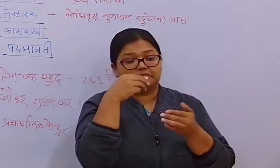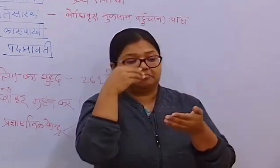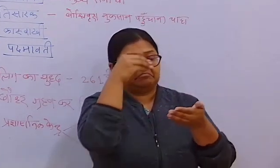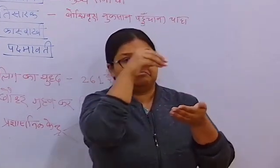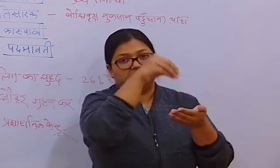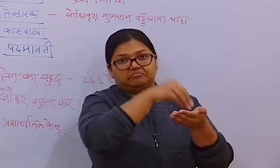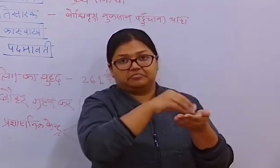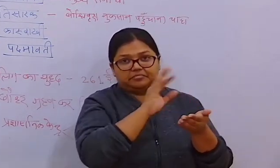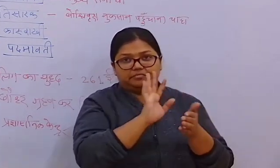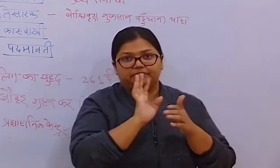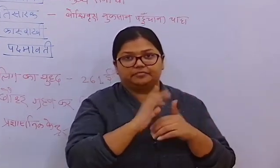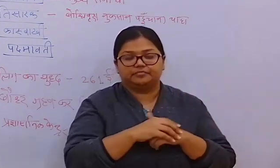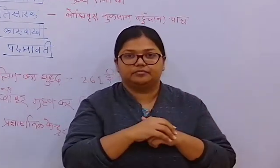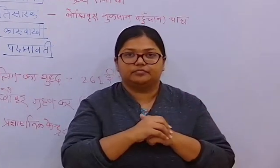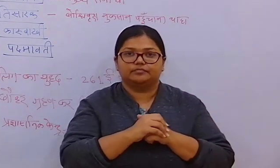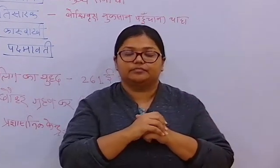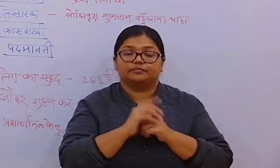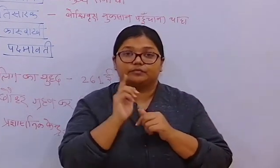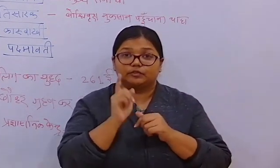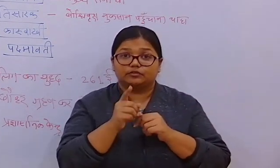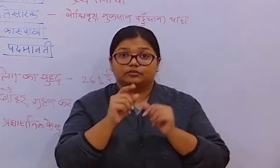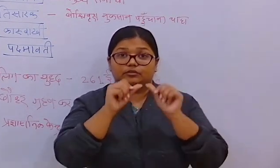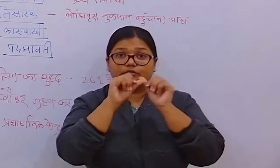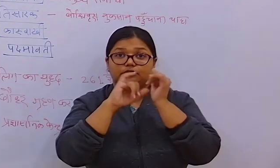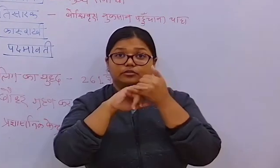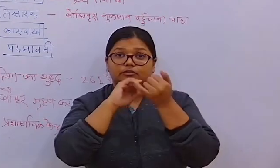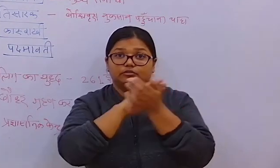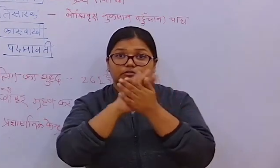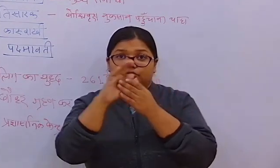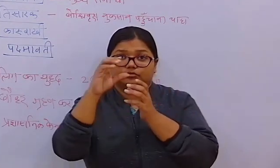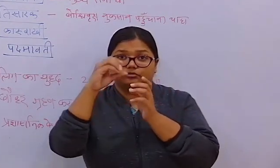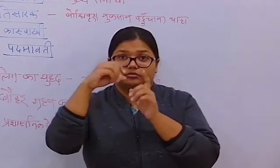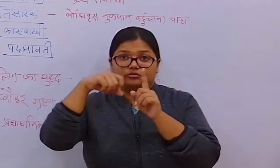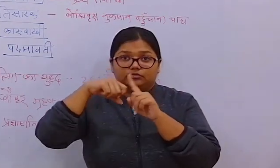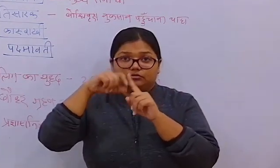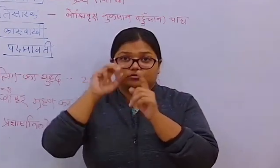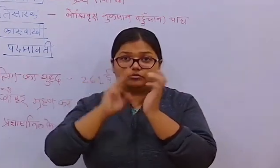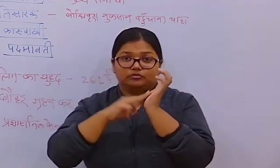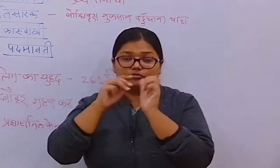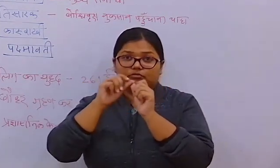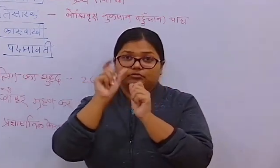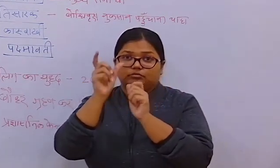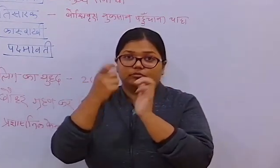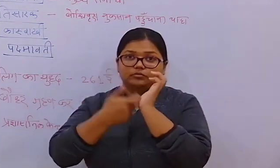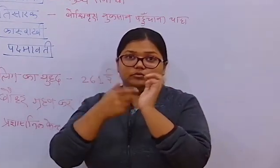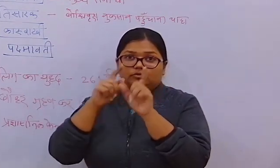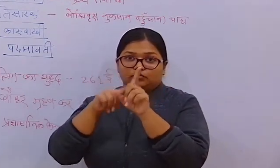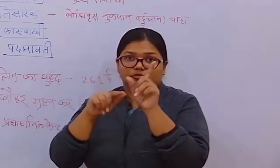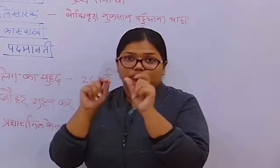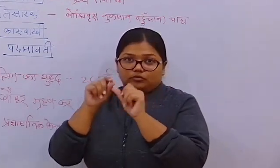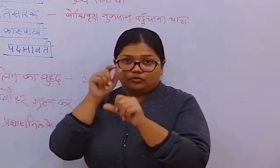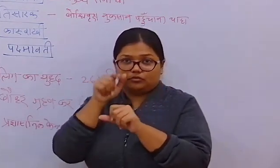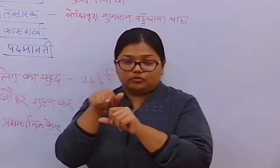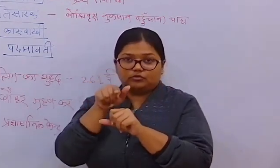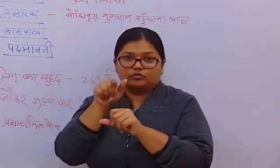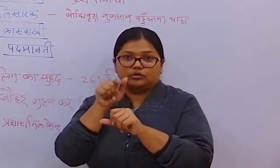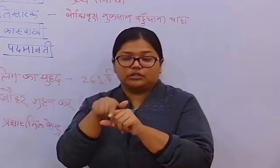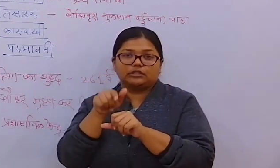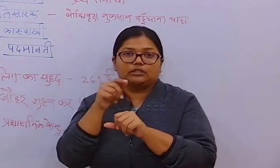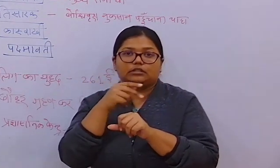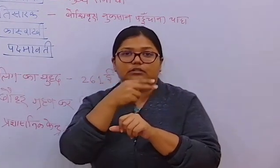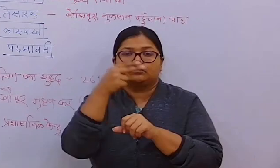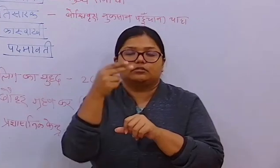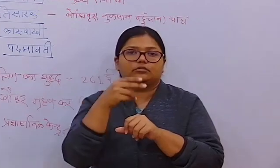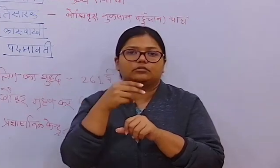है जूनागढ़ अभिलेख में, अशोक मौर्य इन्हें कहा गया है जूनागढ़ अभिलेख में,